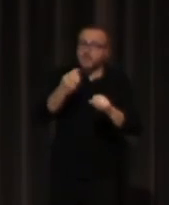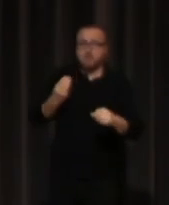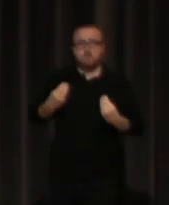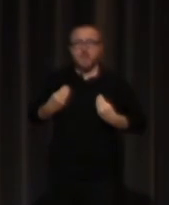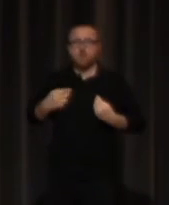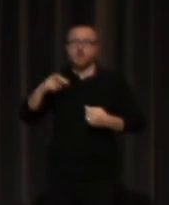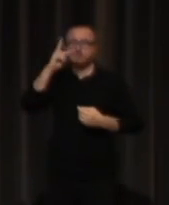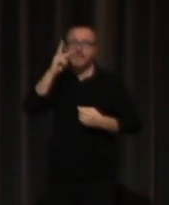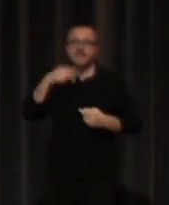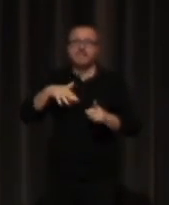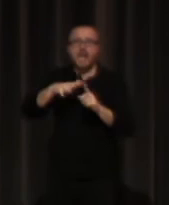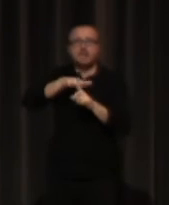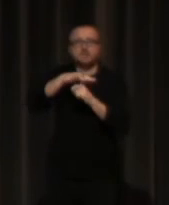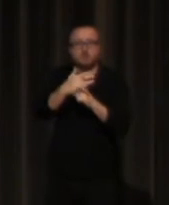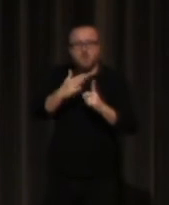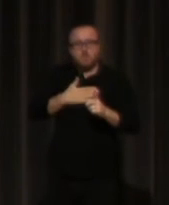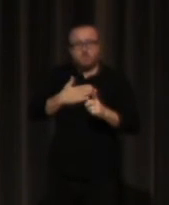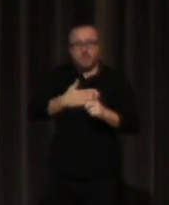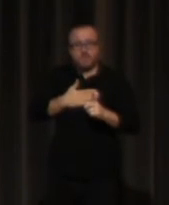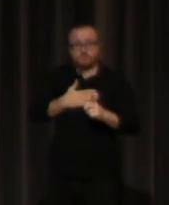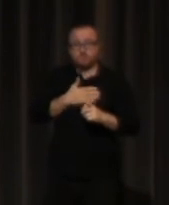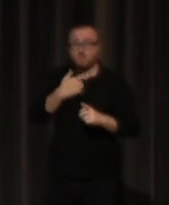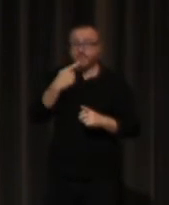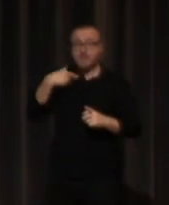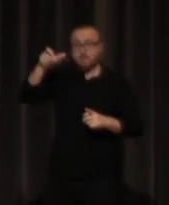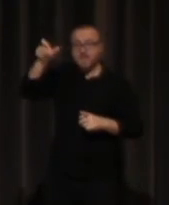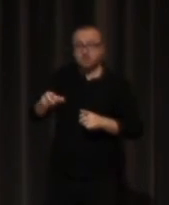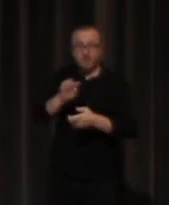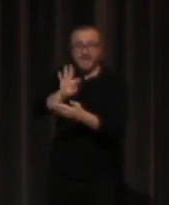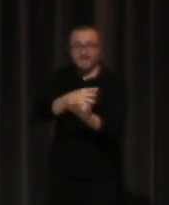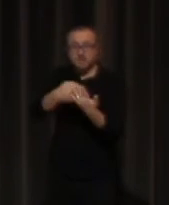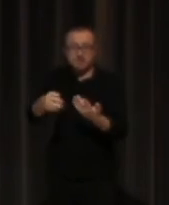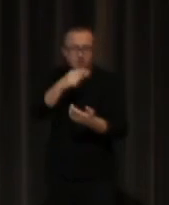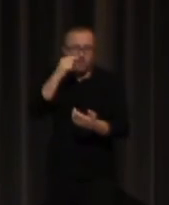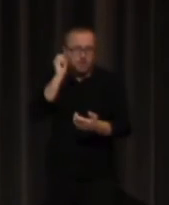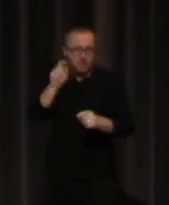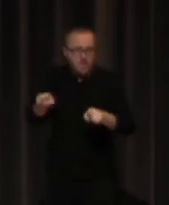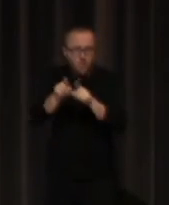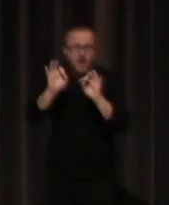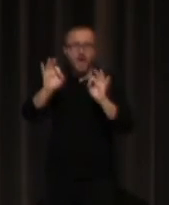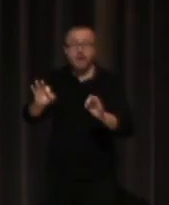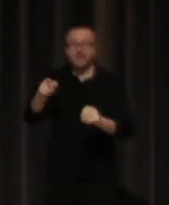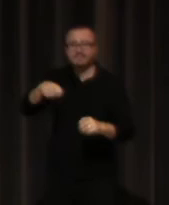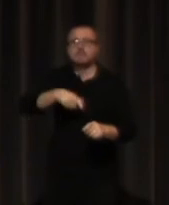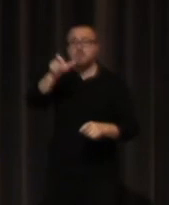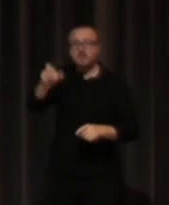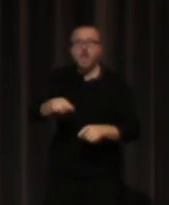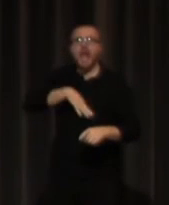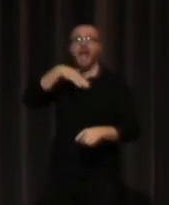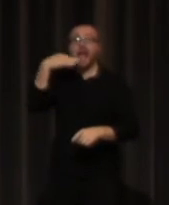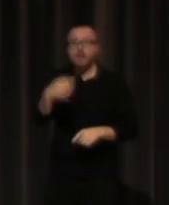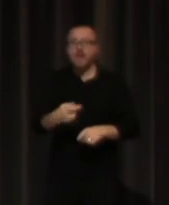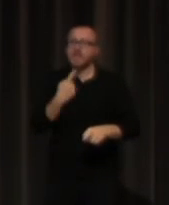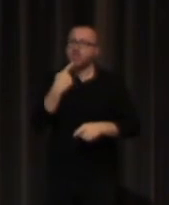circumstàncies que, és a dir, el poeta és aquella persona, aquell home o dona, que és capaç de dir coses